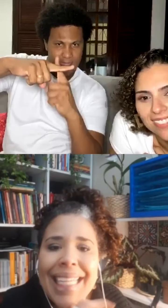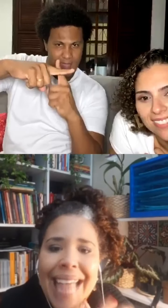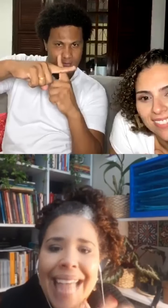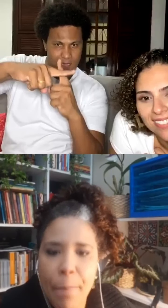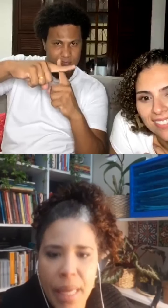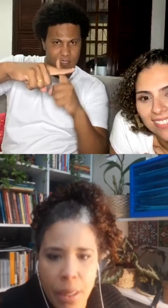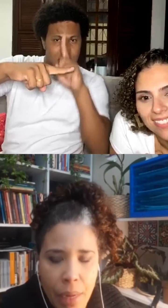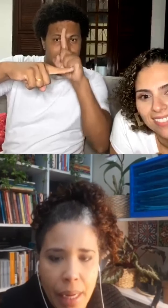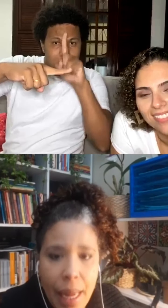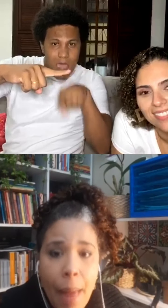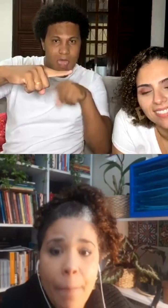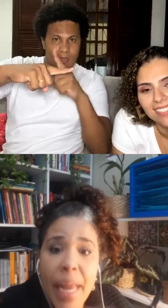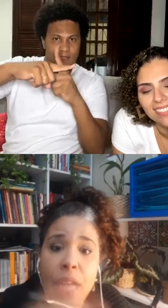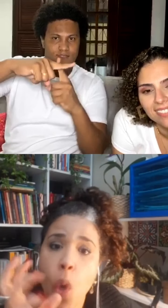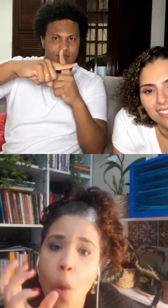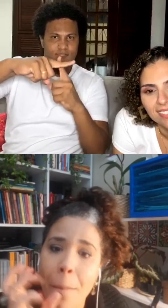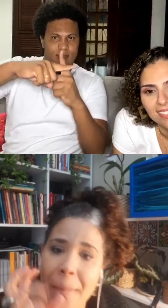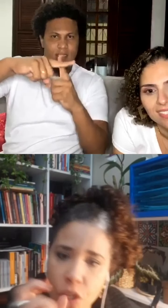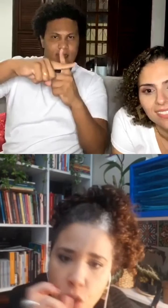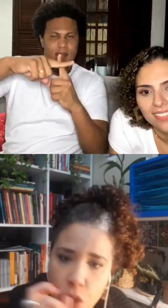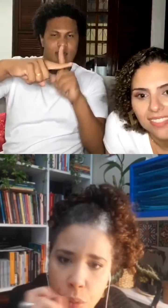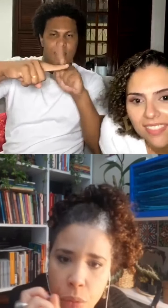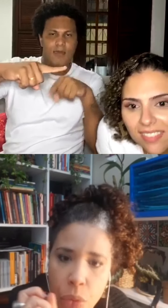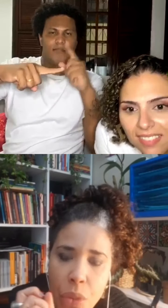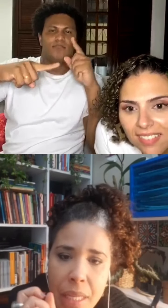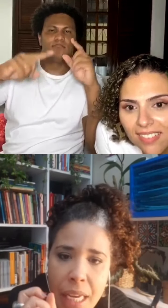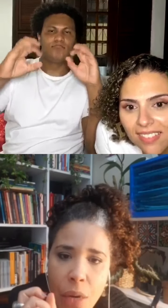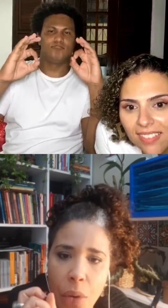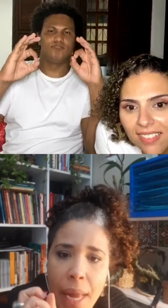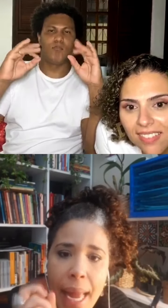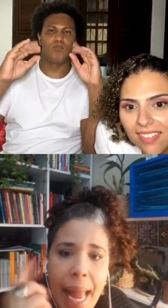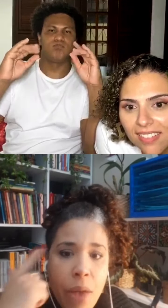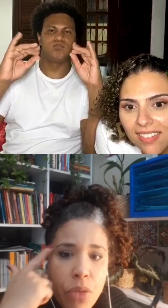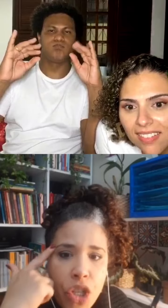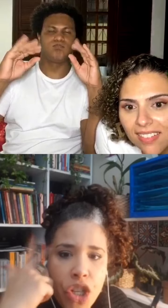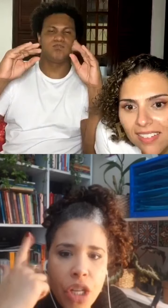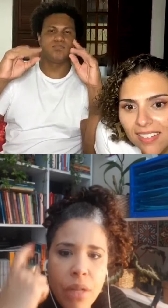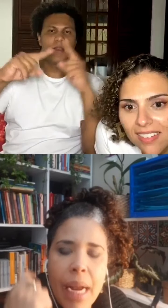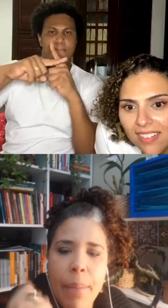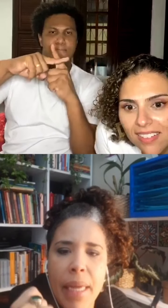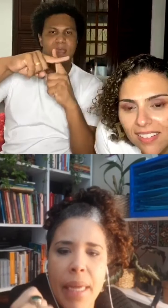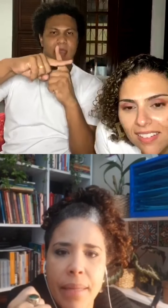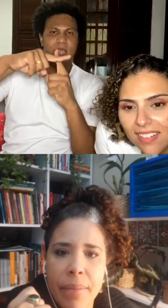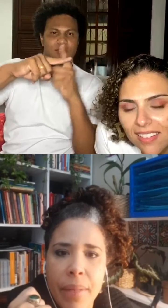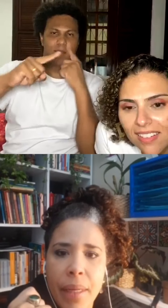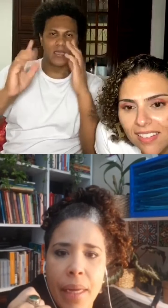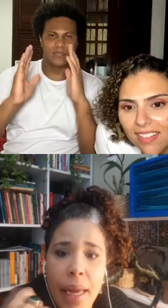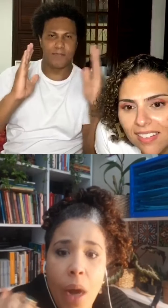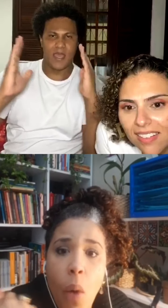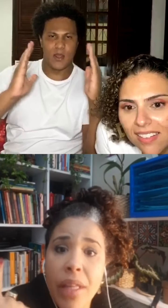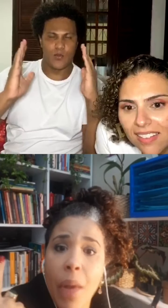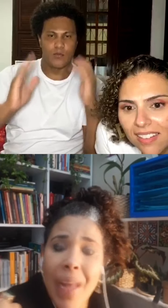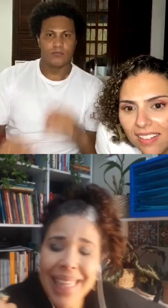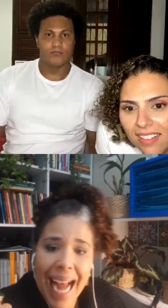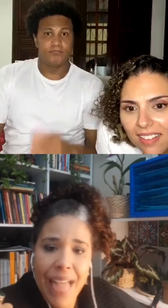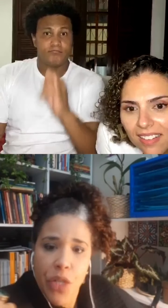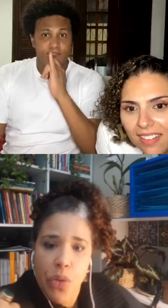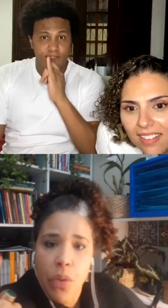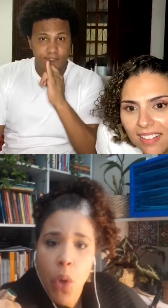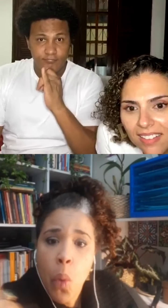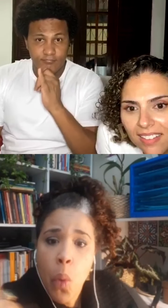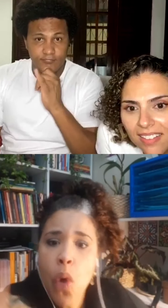Atrasar a pílula bem no começo do ciclo é um tiro na cabeça. Quando eu